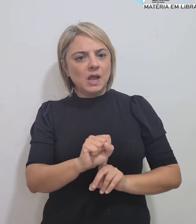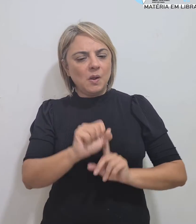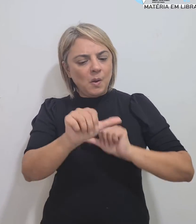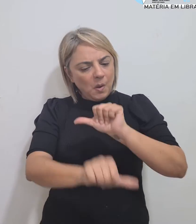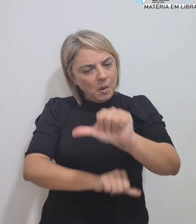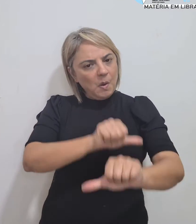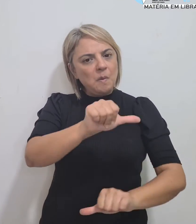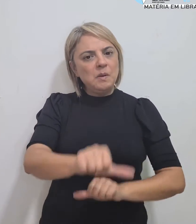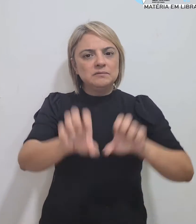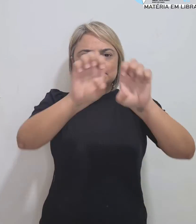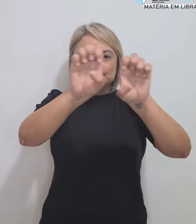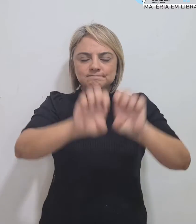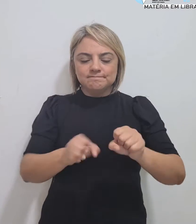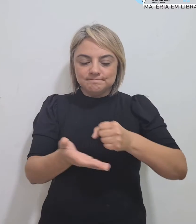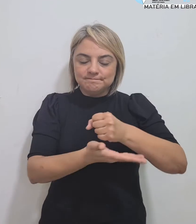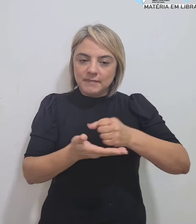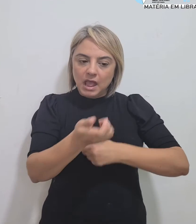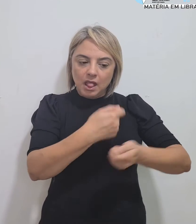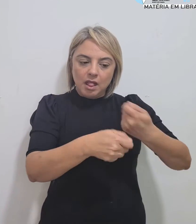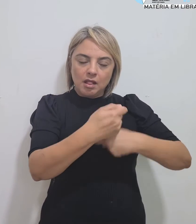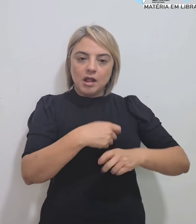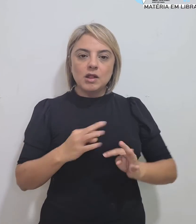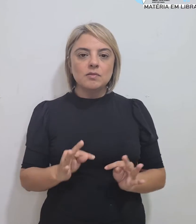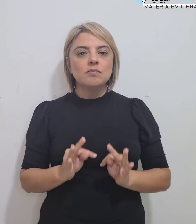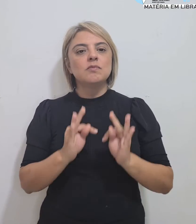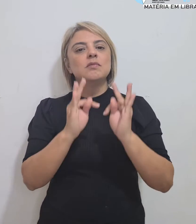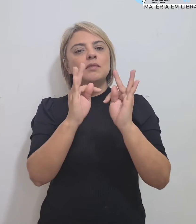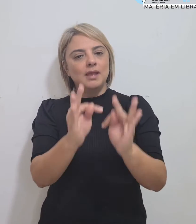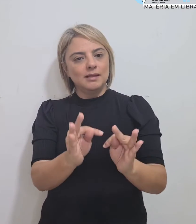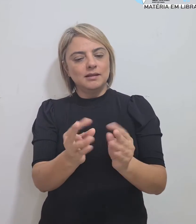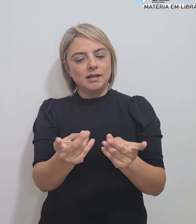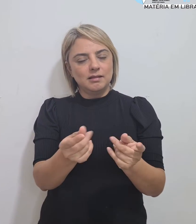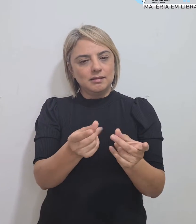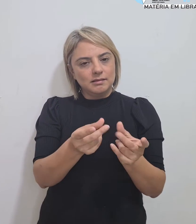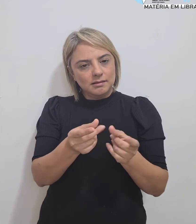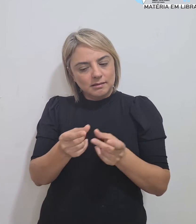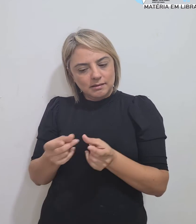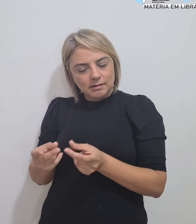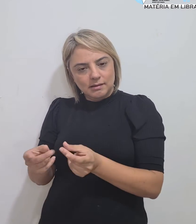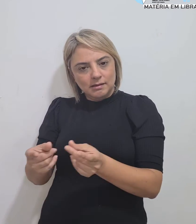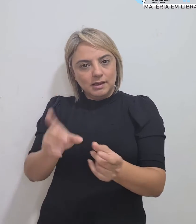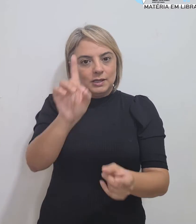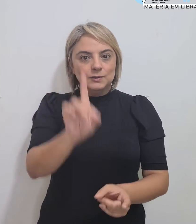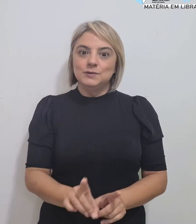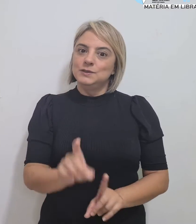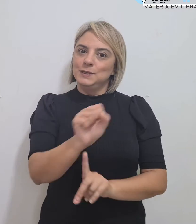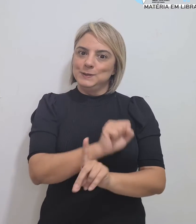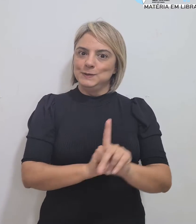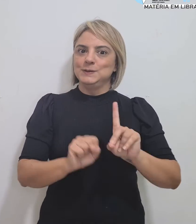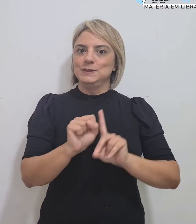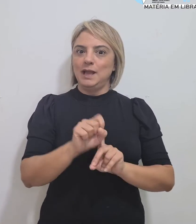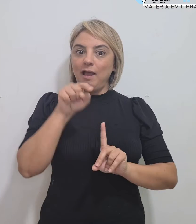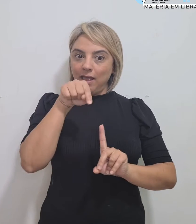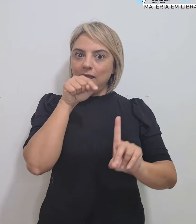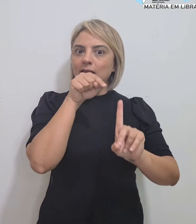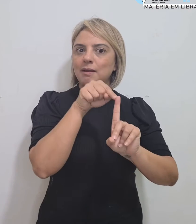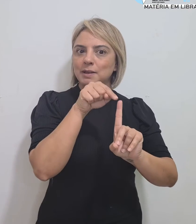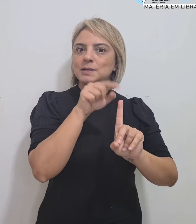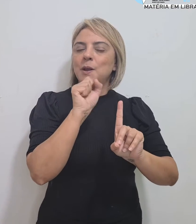com mudança estrutural na base econômica e tecnológica e mercantilização dos direitos sociais. Esse objetivo